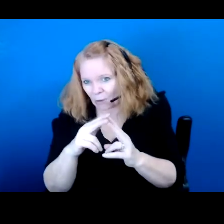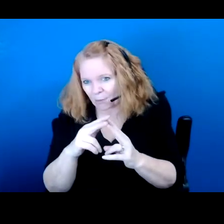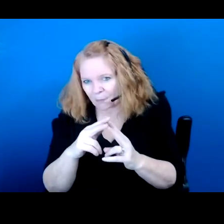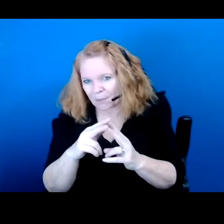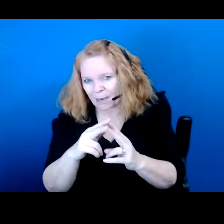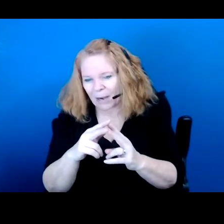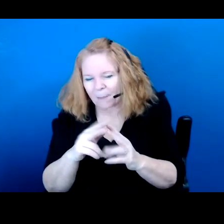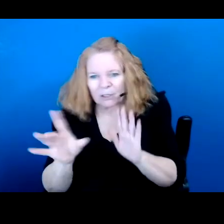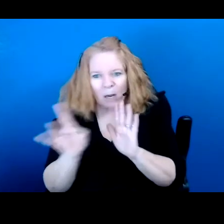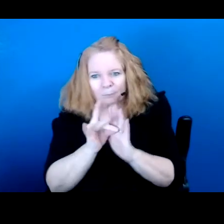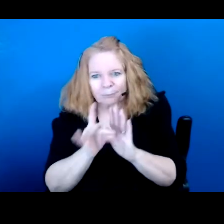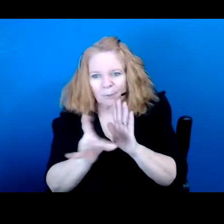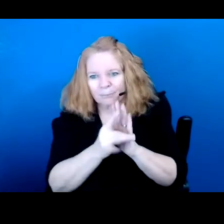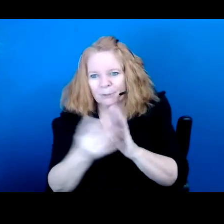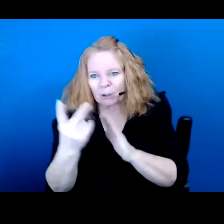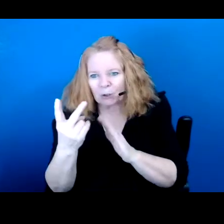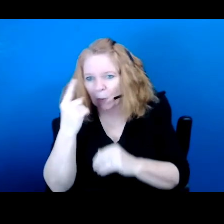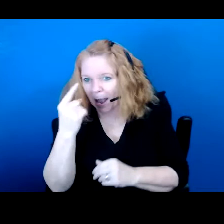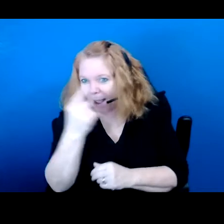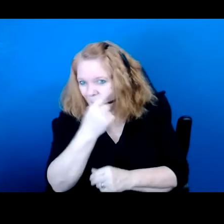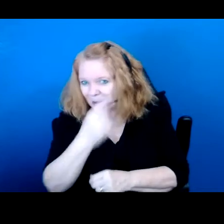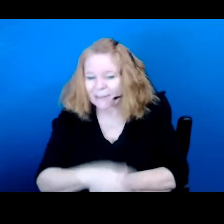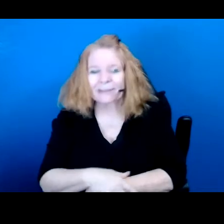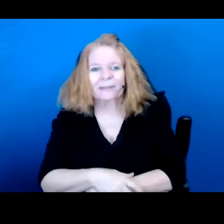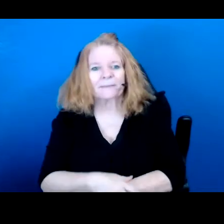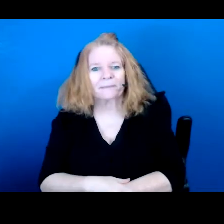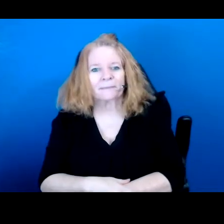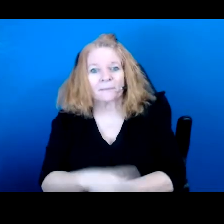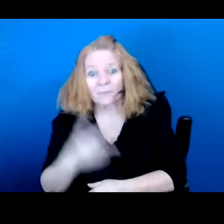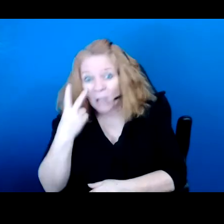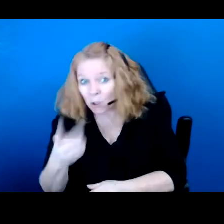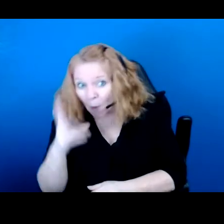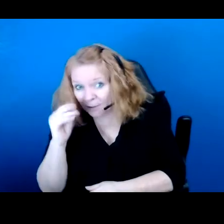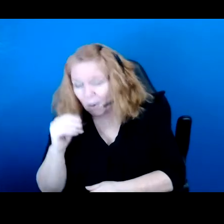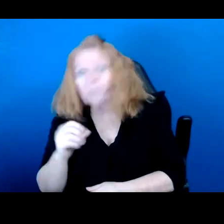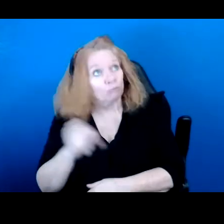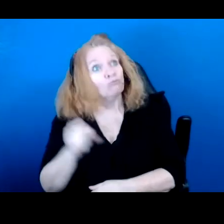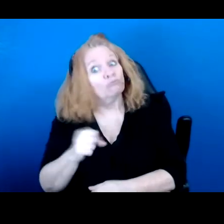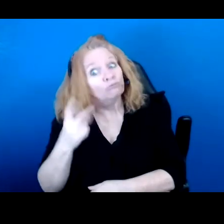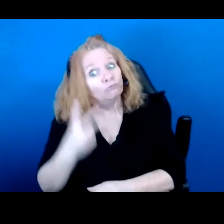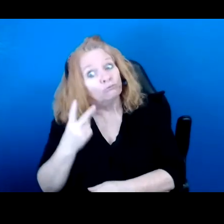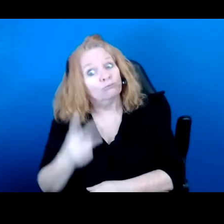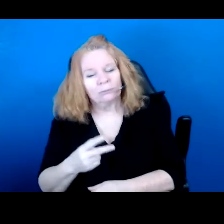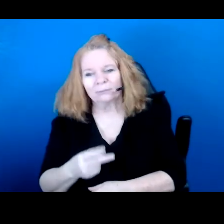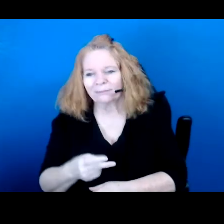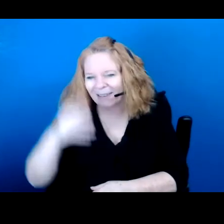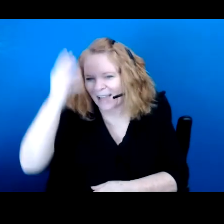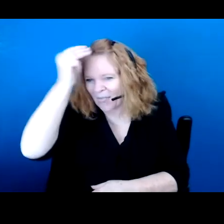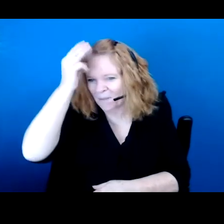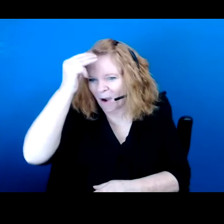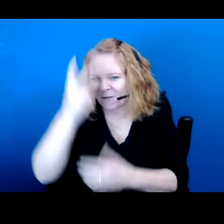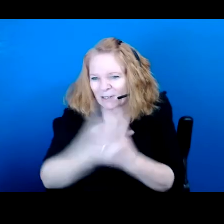y los pueden cortar si gustan y le vamos a poner los dos ojos y están viendo muchachos